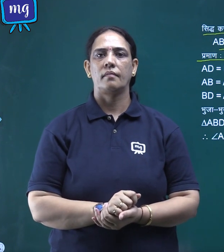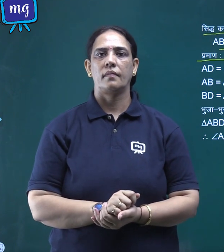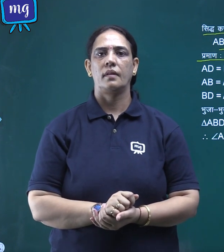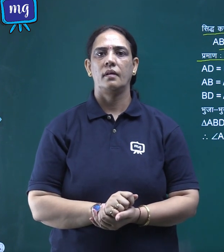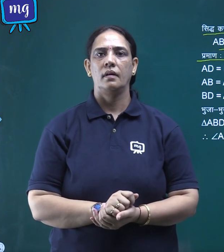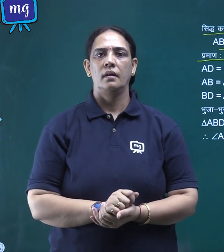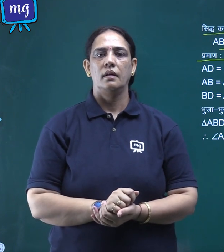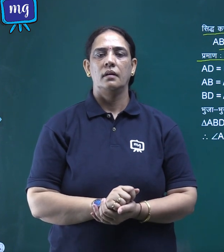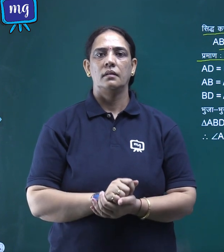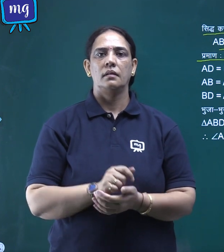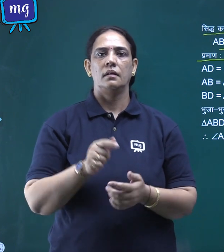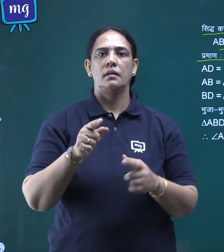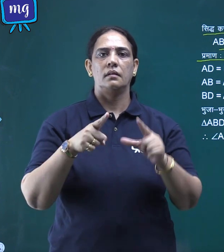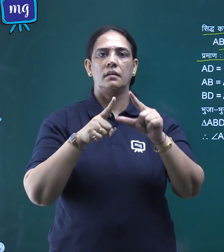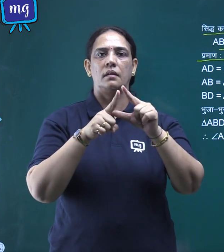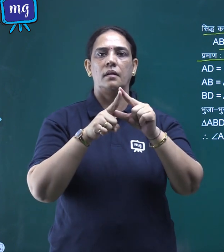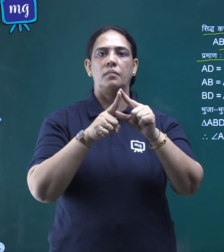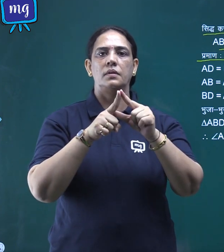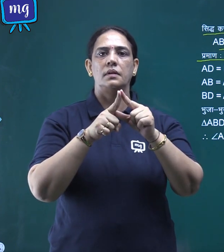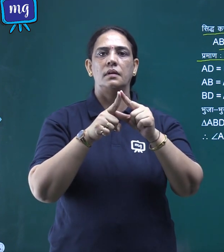त्रिभुज ए बी डी